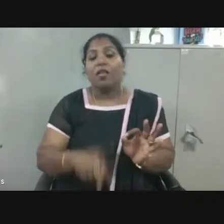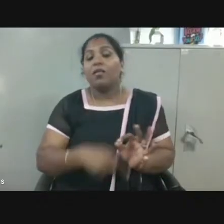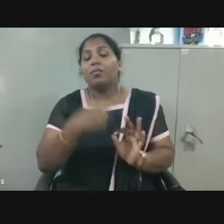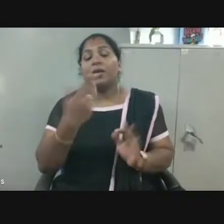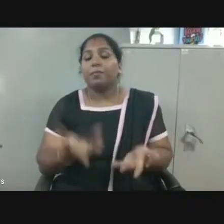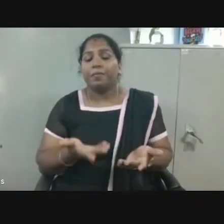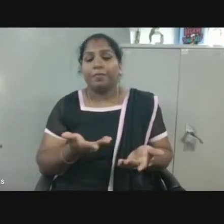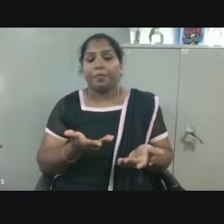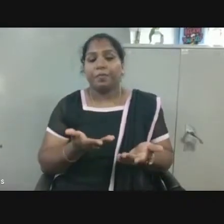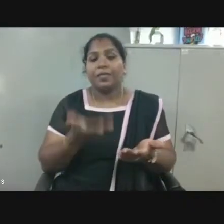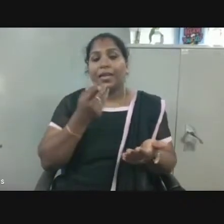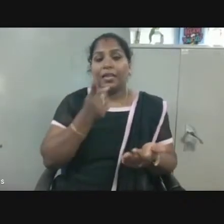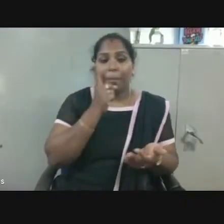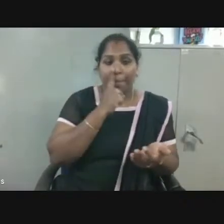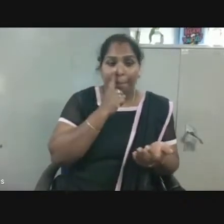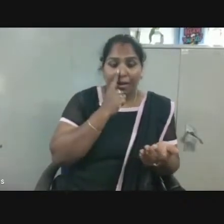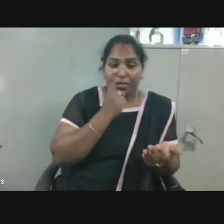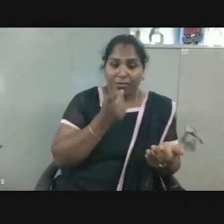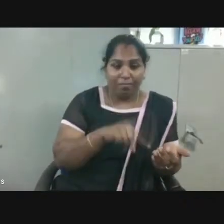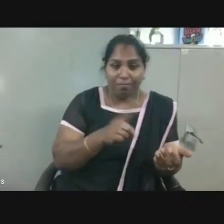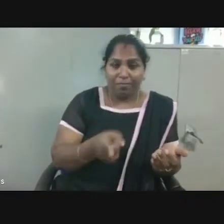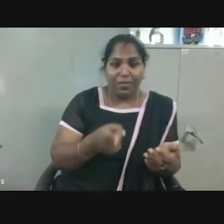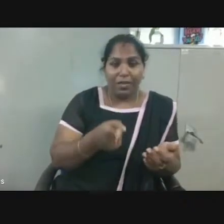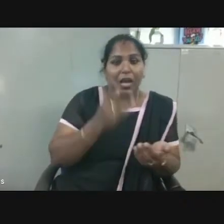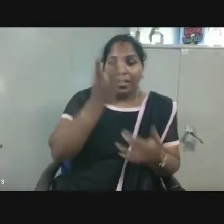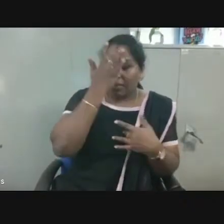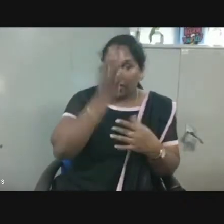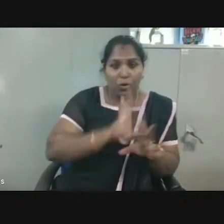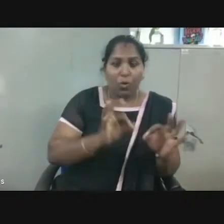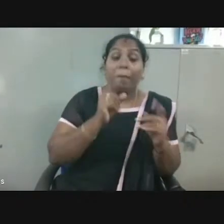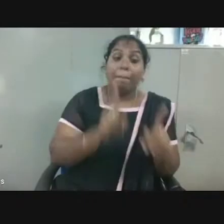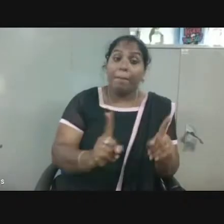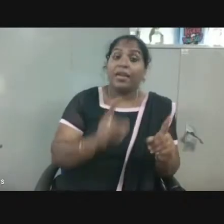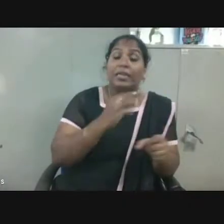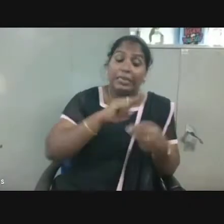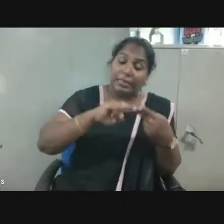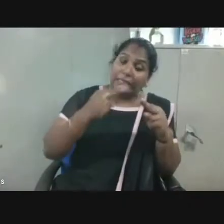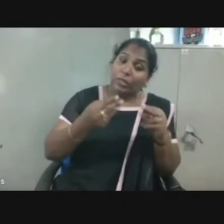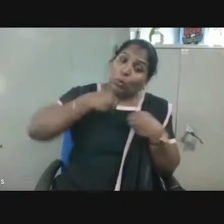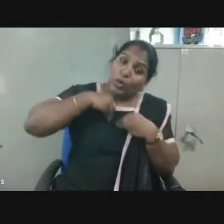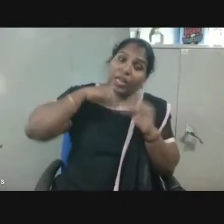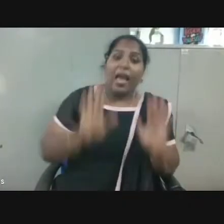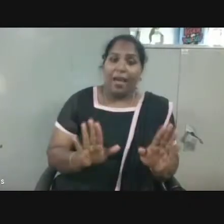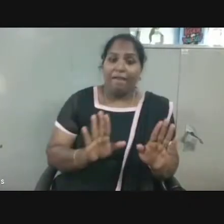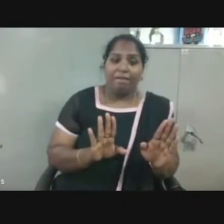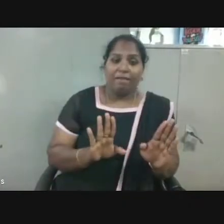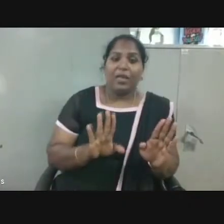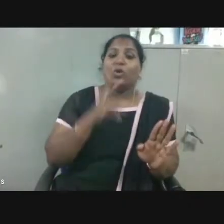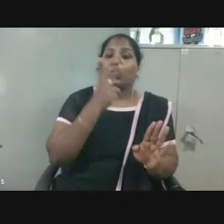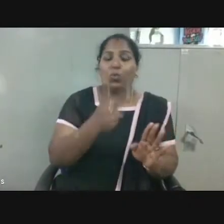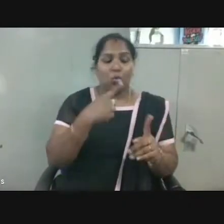കാര്യം, ഇതിനകത്ത് പെൺകുട്ടികൾക്ക് അസുഖം ഇല്ലെങ്കിൽ അവർ കാരിയർ ആയിരിക്കും. കാരിയർ പറഞ്ഞാൽ അവരുടെ ദേഹത്ത് ആ ജീനുണ്ട്, പക്ഷെ 2 എക്സ് ക്രോമസോം